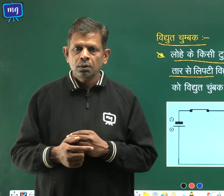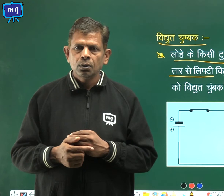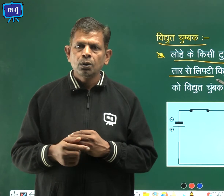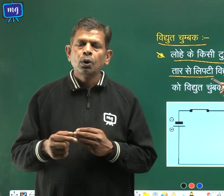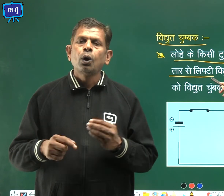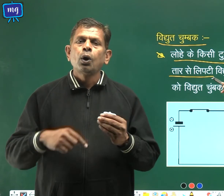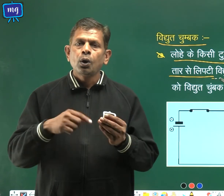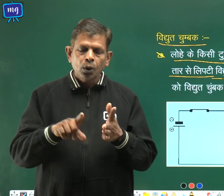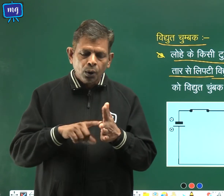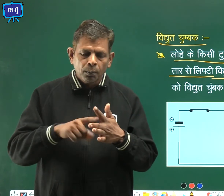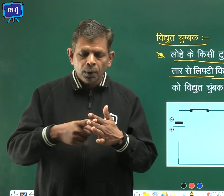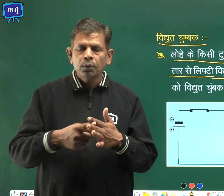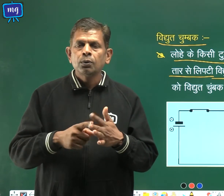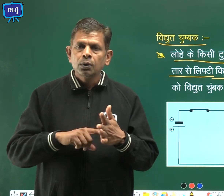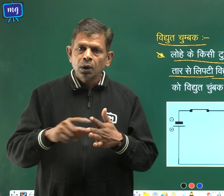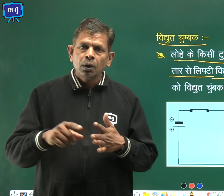विद्युत धारावाही